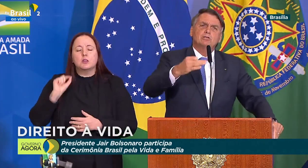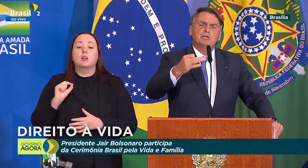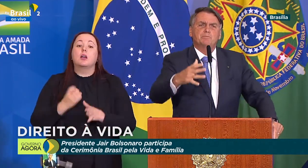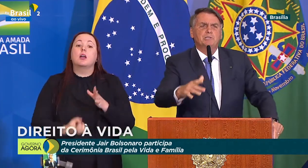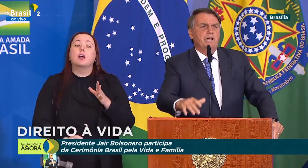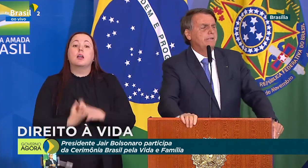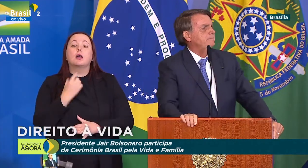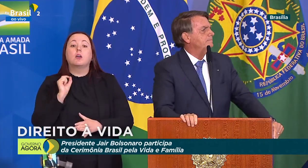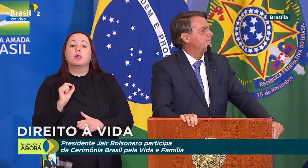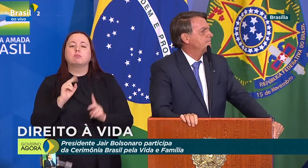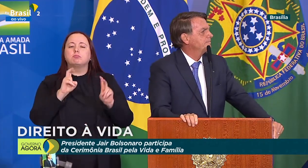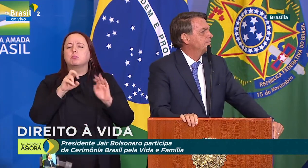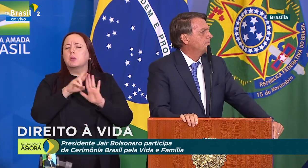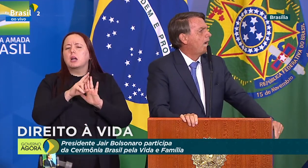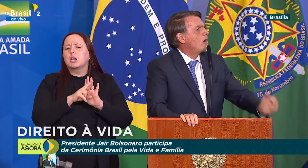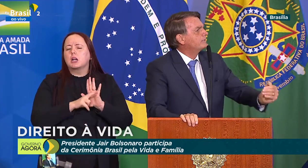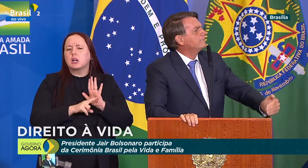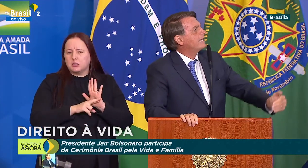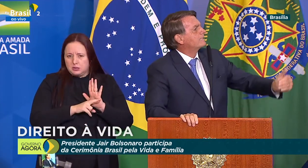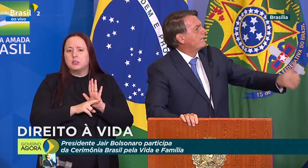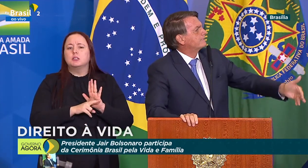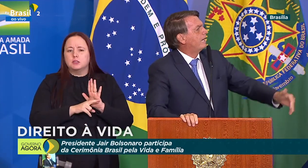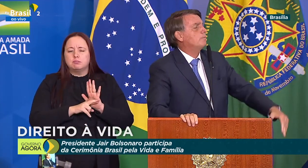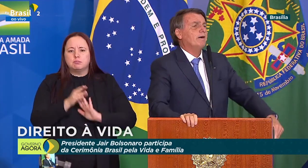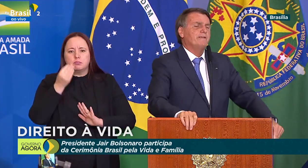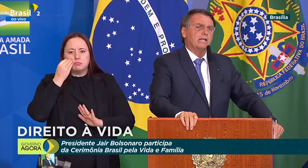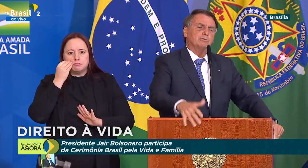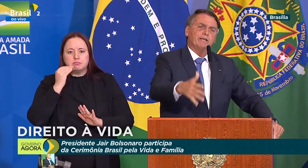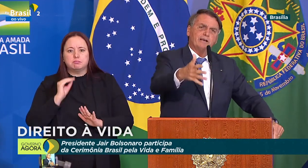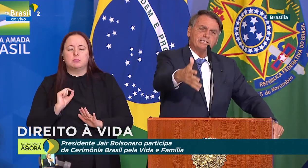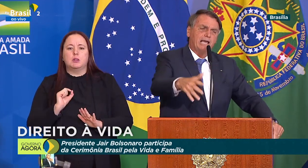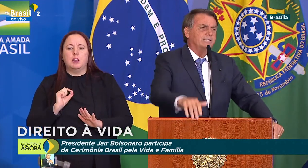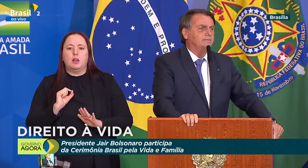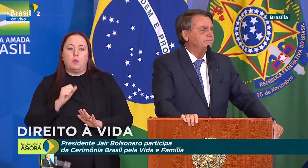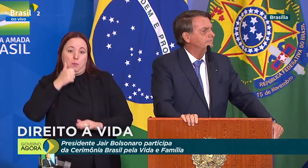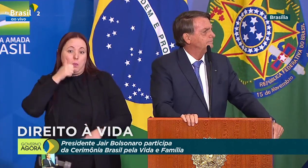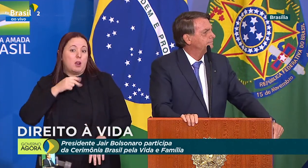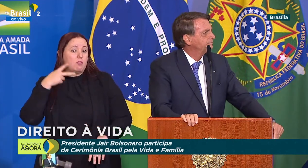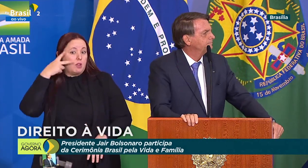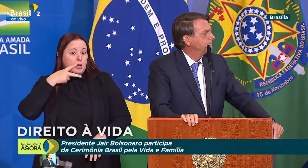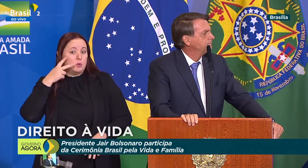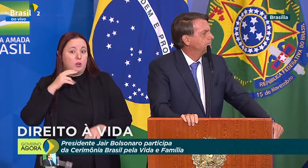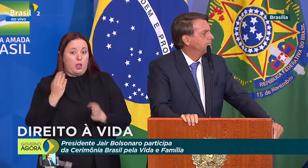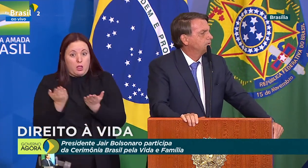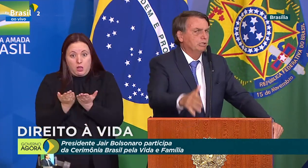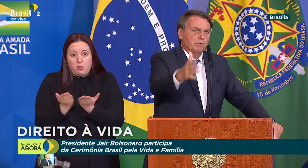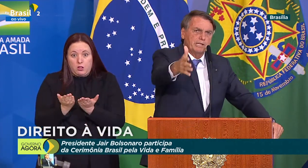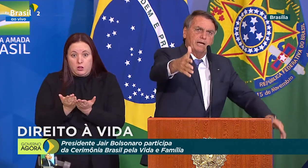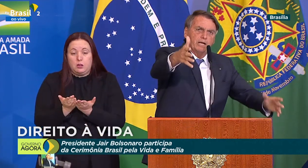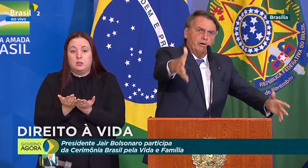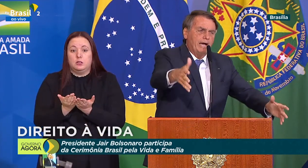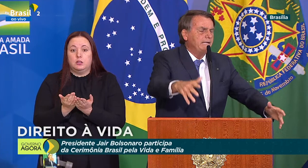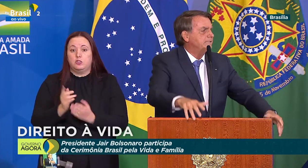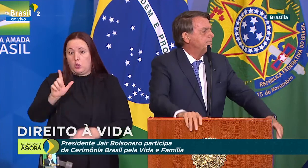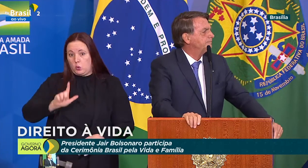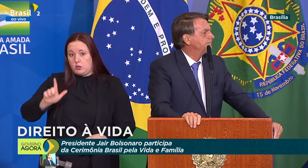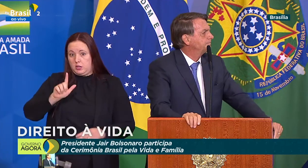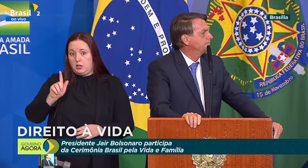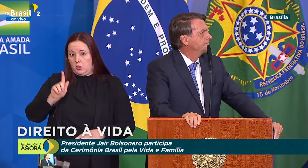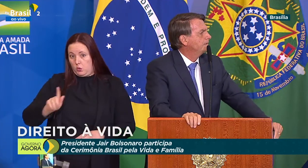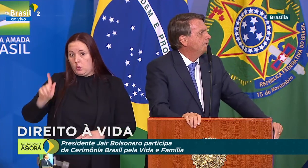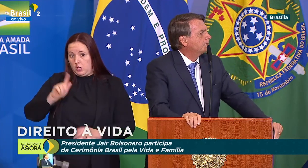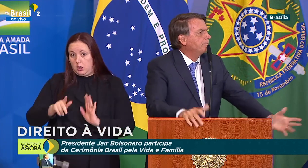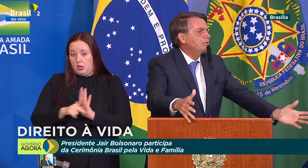criar uma jurisprudência ao tentar caçar uma vereadora evangélica é de Luziânia